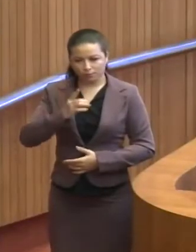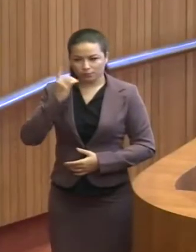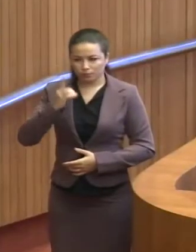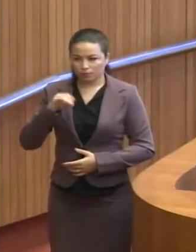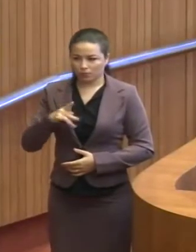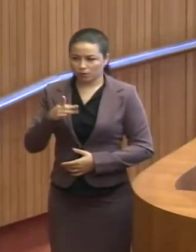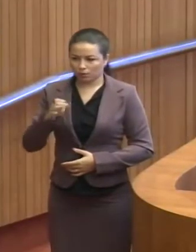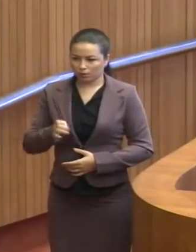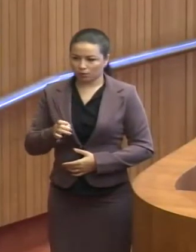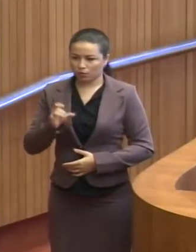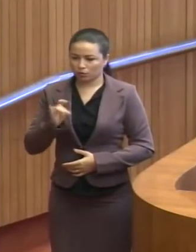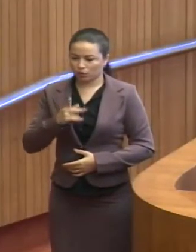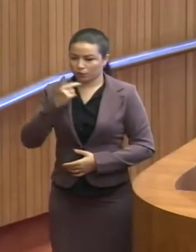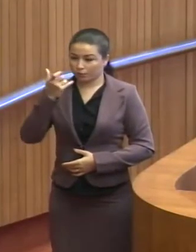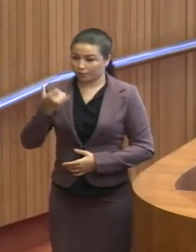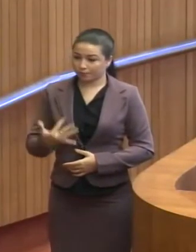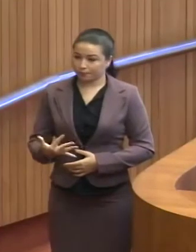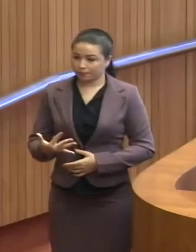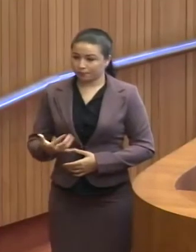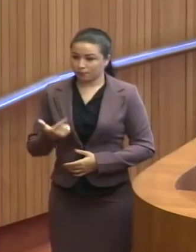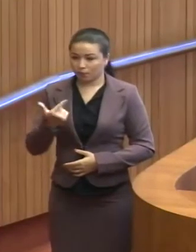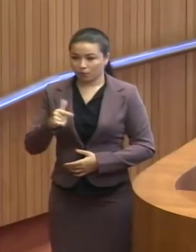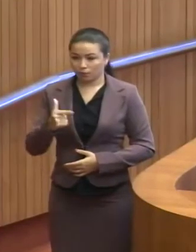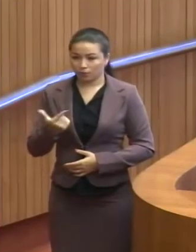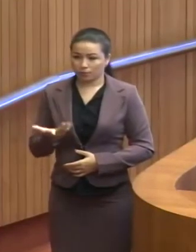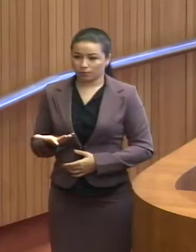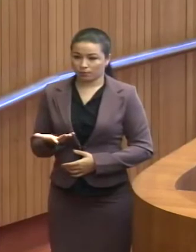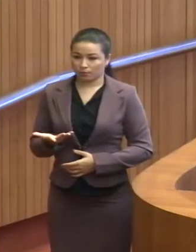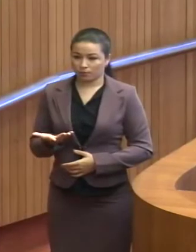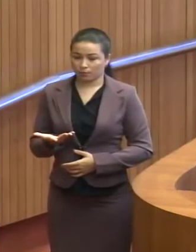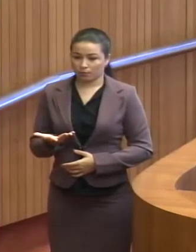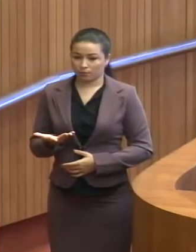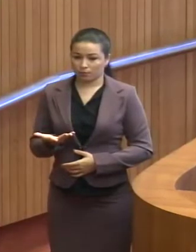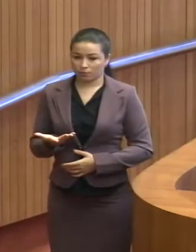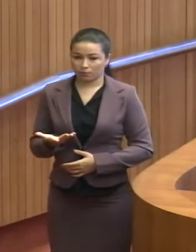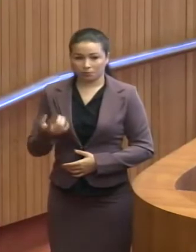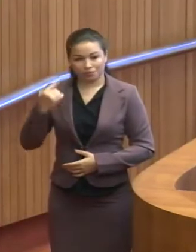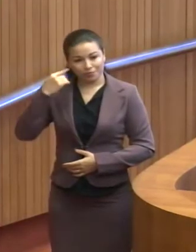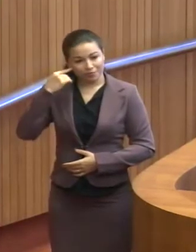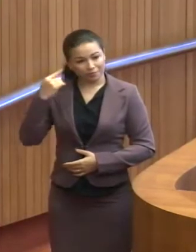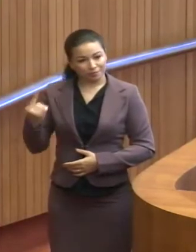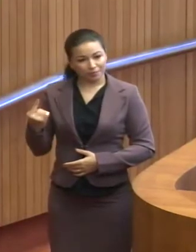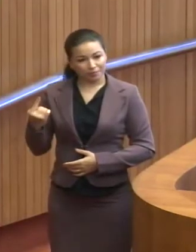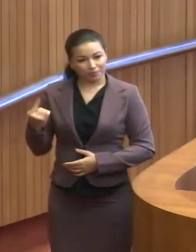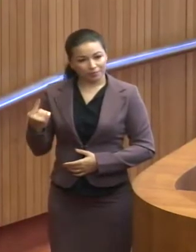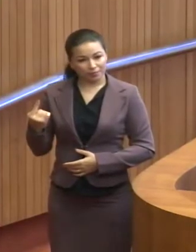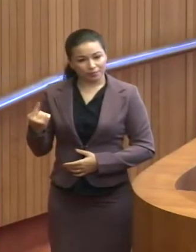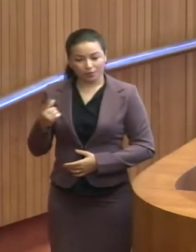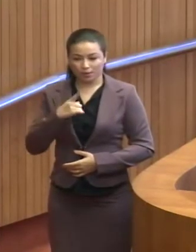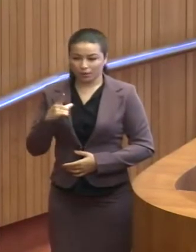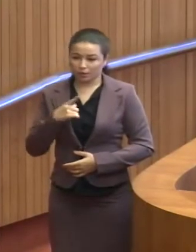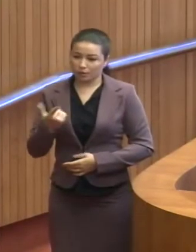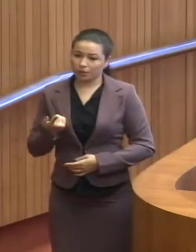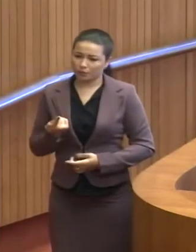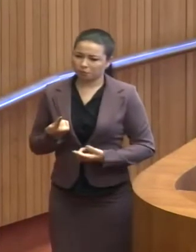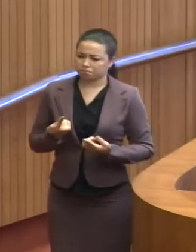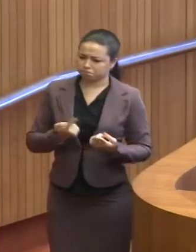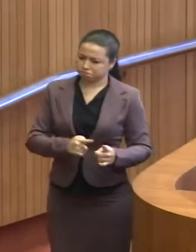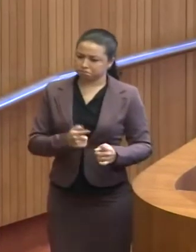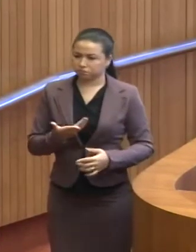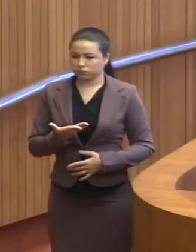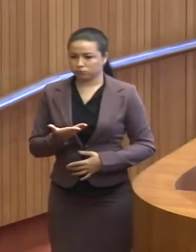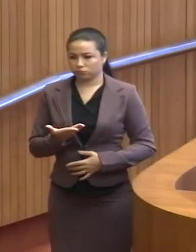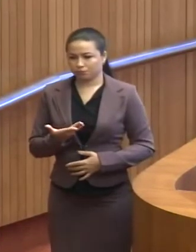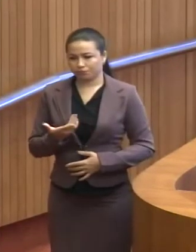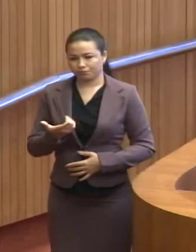Tata Milhomem. Apenas dizer que não dá para escamotear que houve uma perseguição orquestrada contra mim. Embora